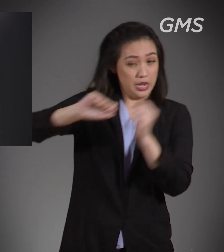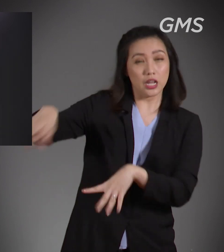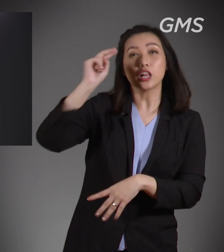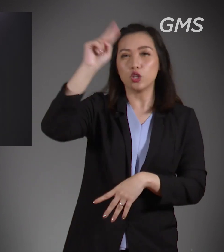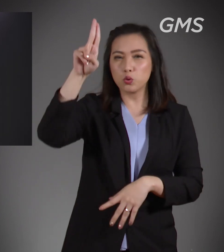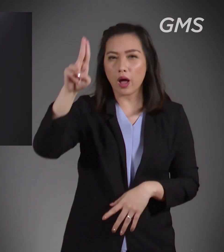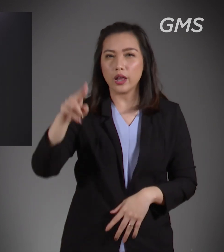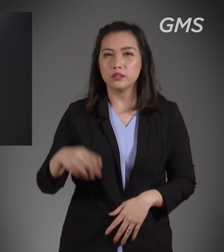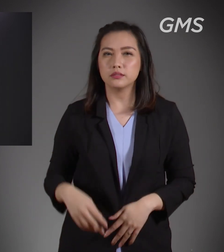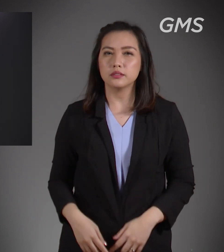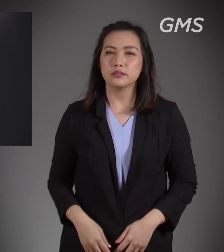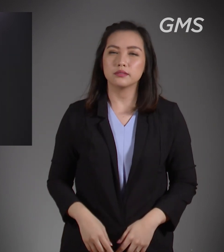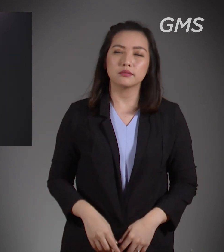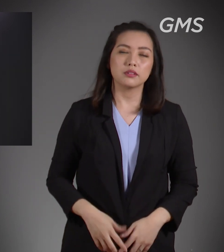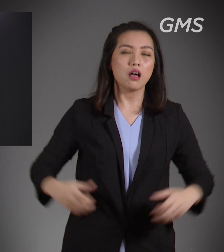Kelebihanmu akan menjadi kutukmu.